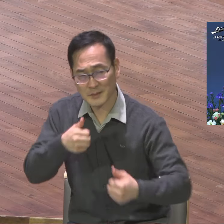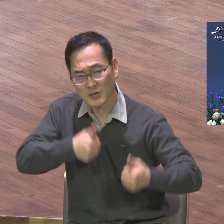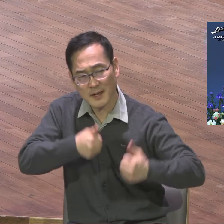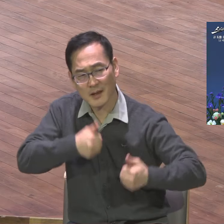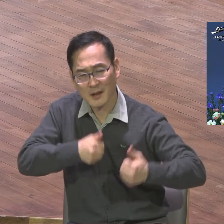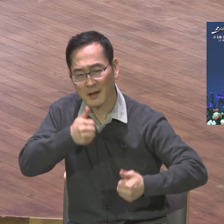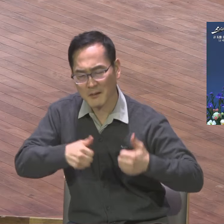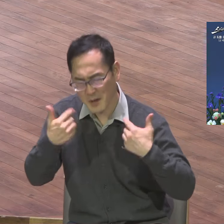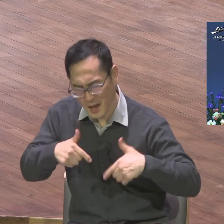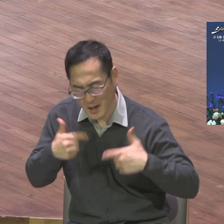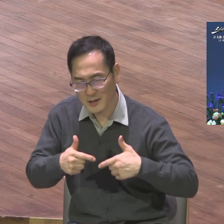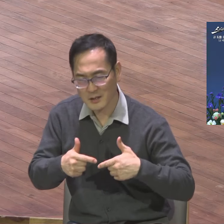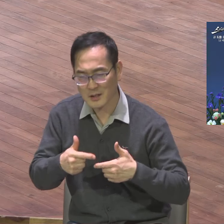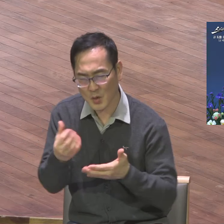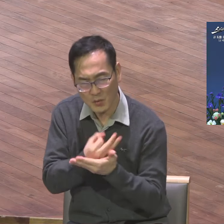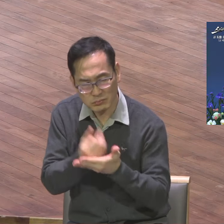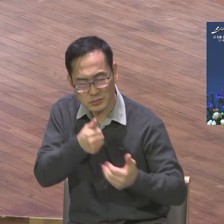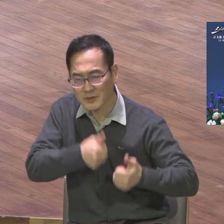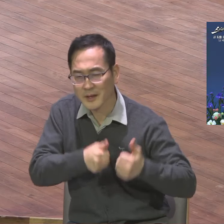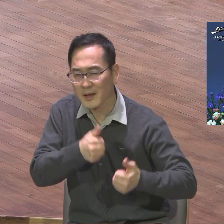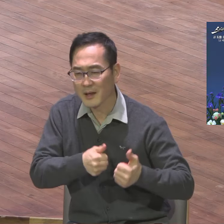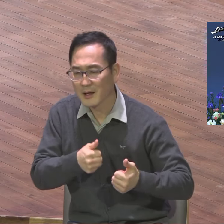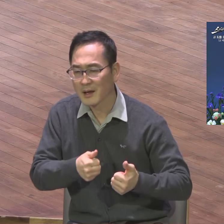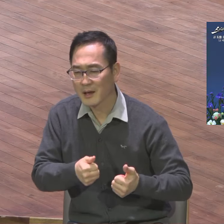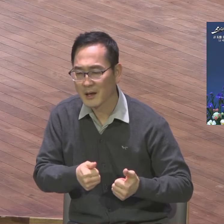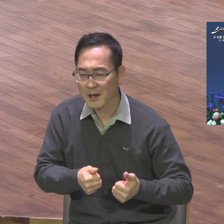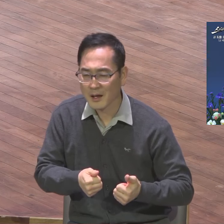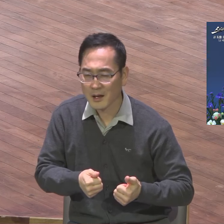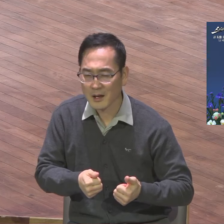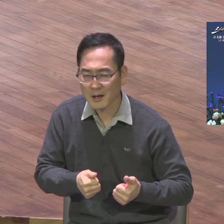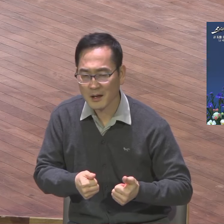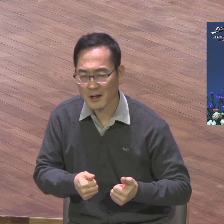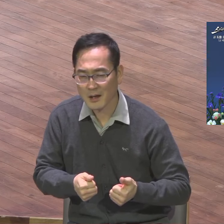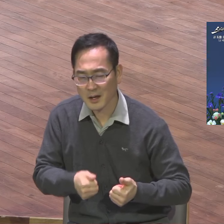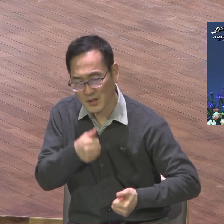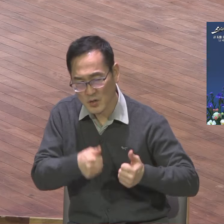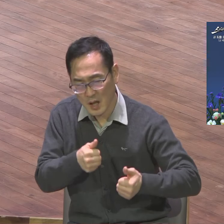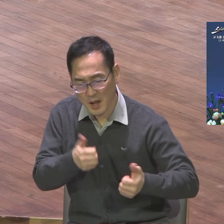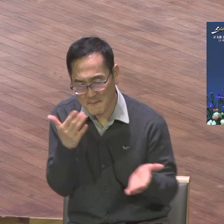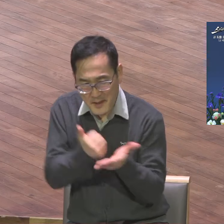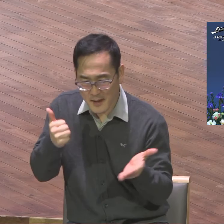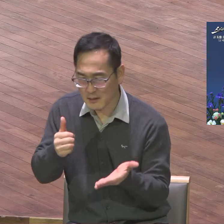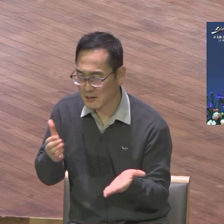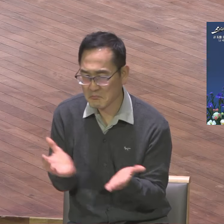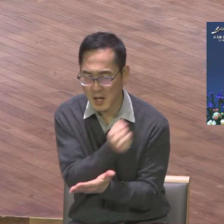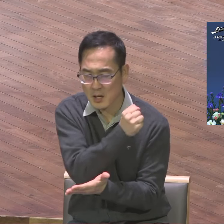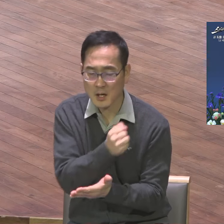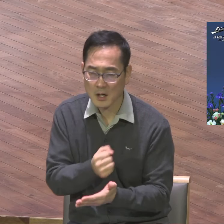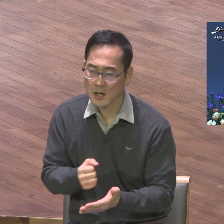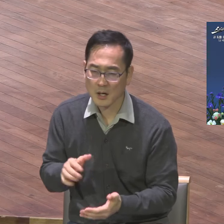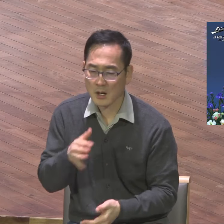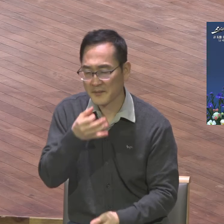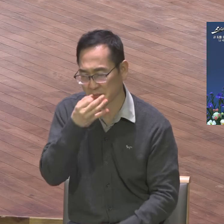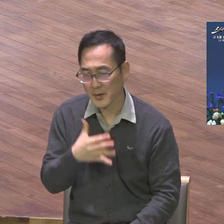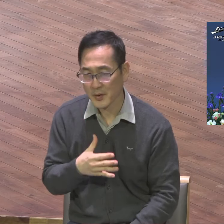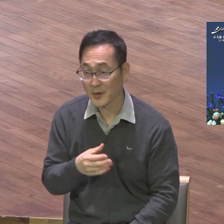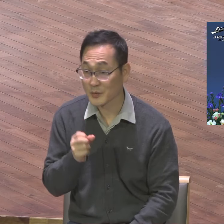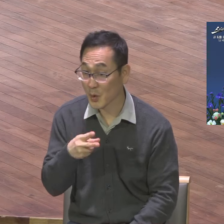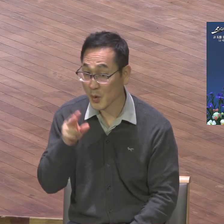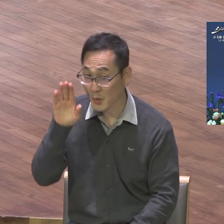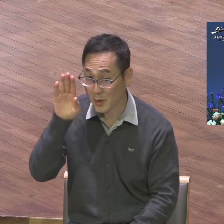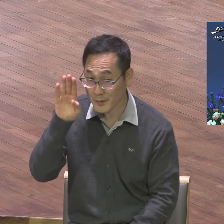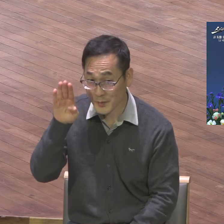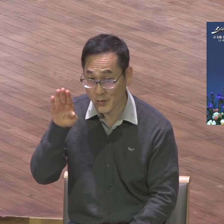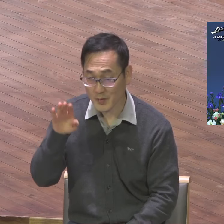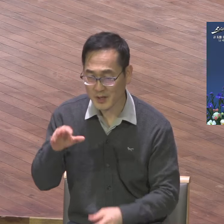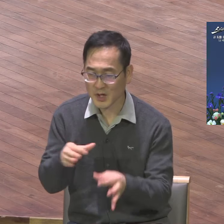그야말로 하루하루 그야말로 피를 말리는 그러한 삶을 살고 있죠. 여기다가 이제 계속되는